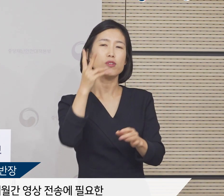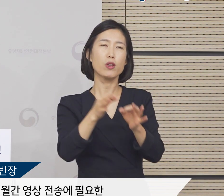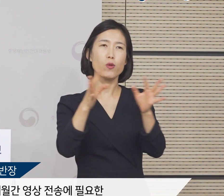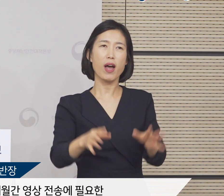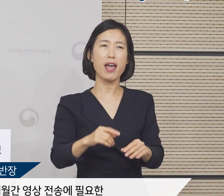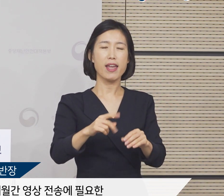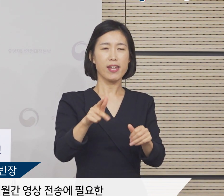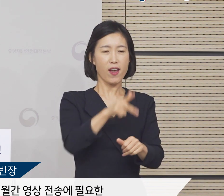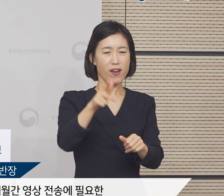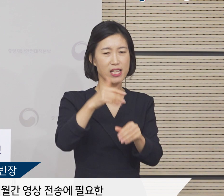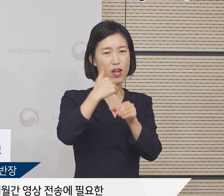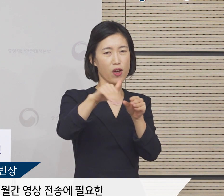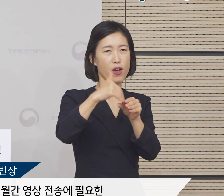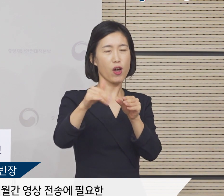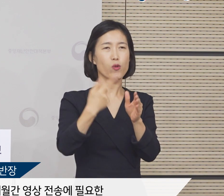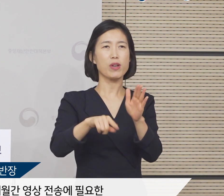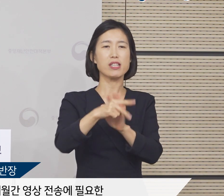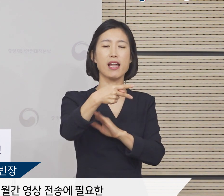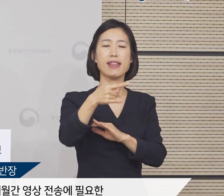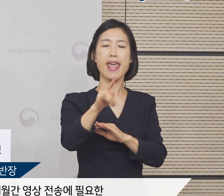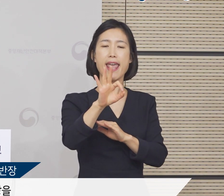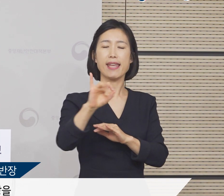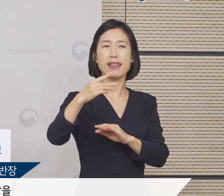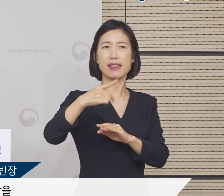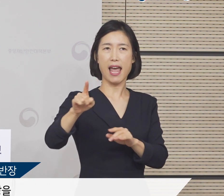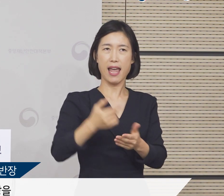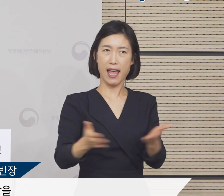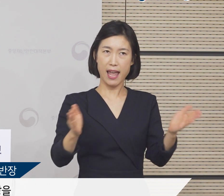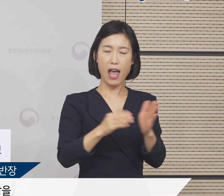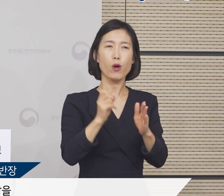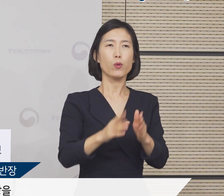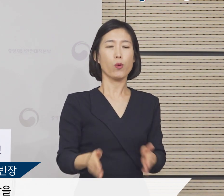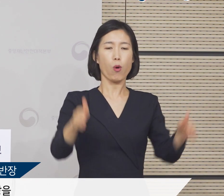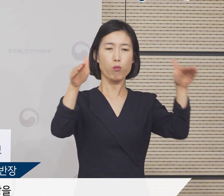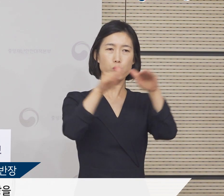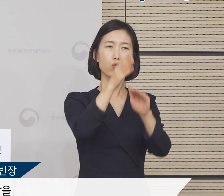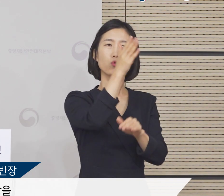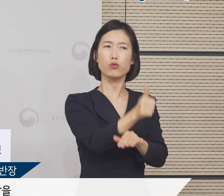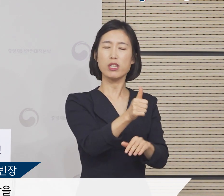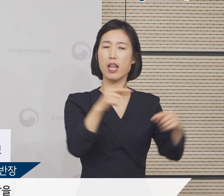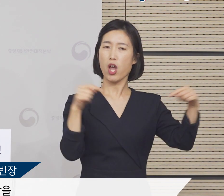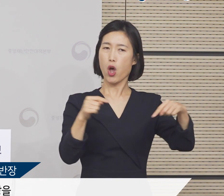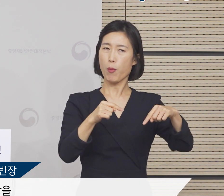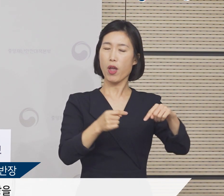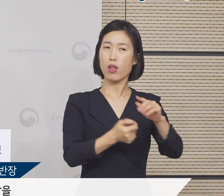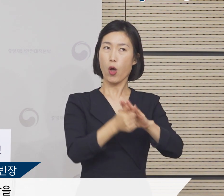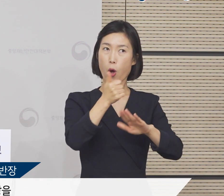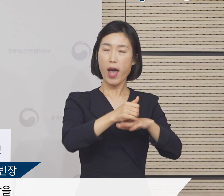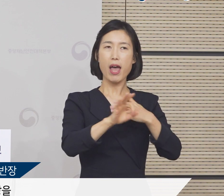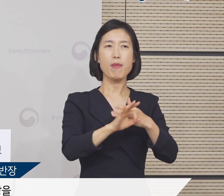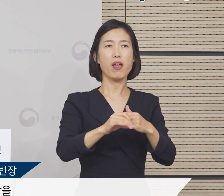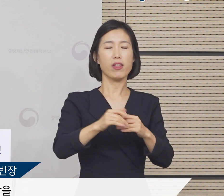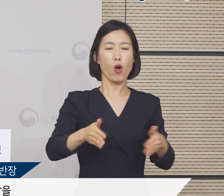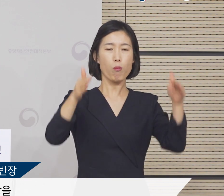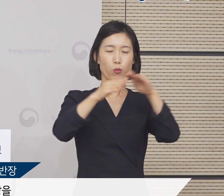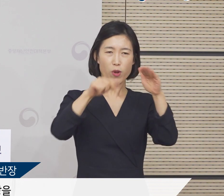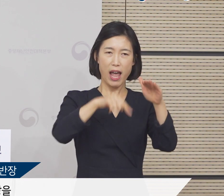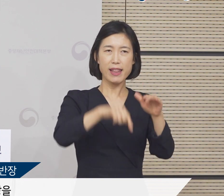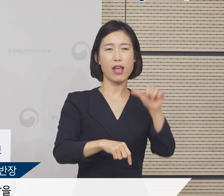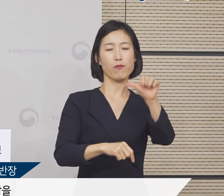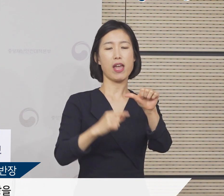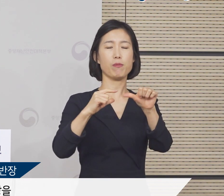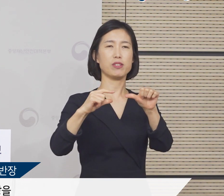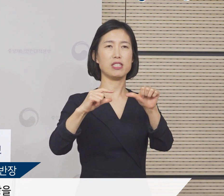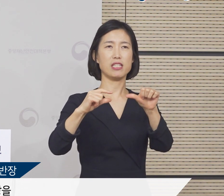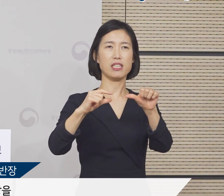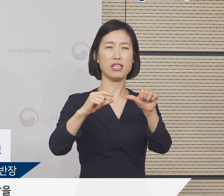필요한 충분한 데이터를 제공하는 한편 건물주와 협의된 곳을 중심으로 5G 실내망을 구축,